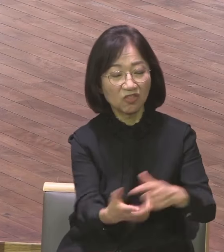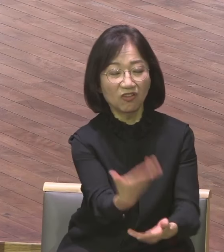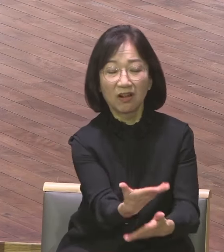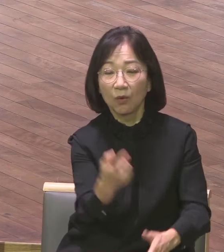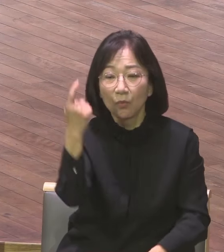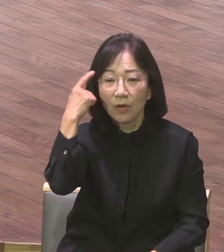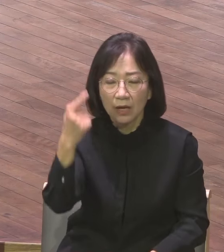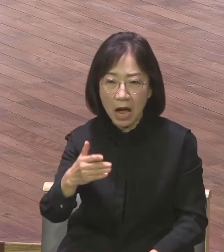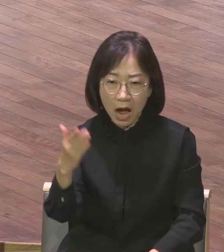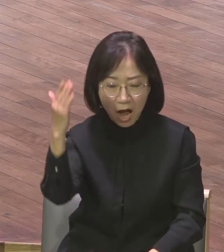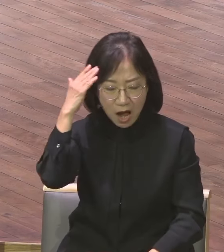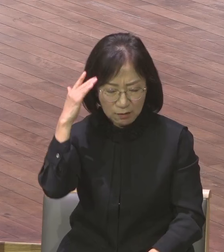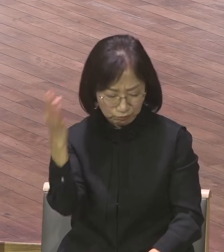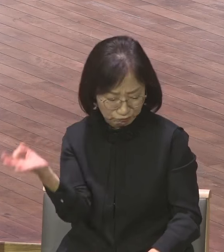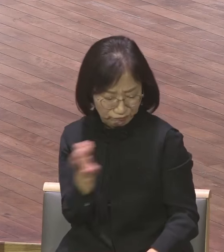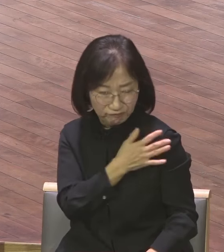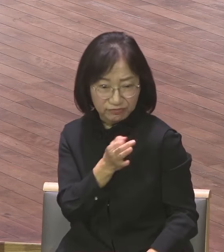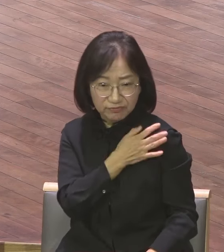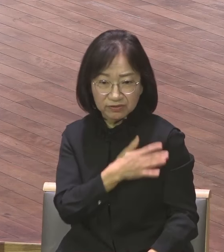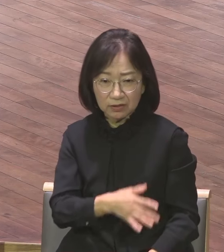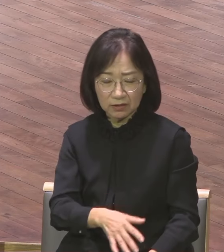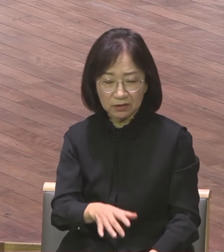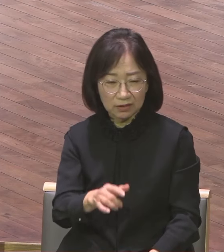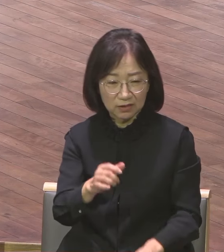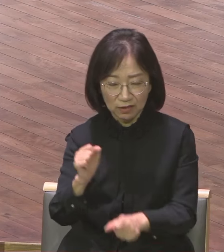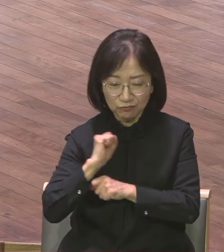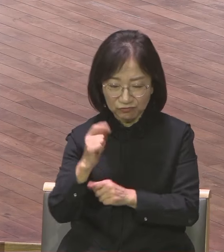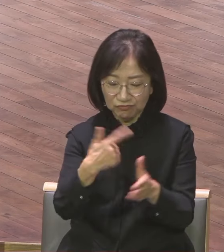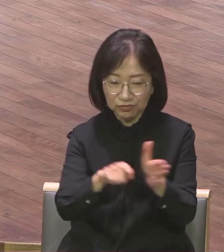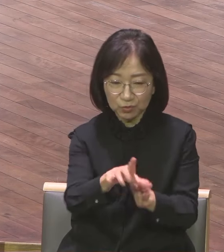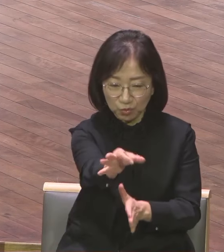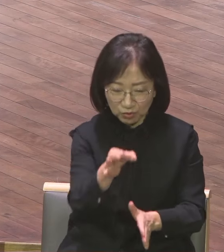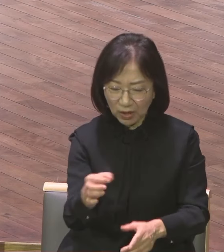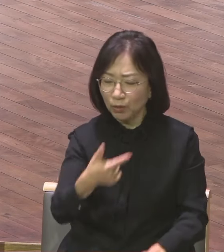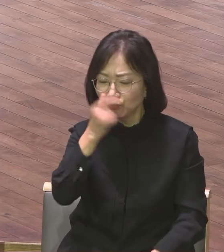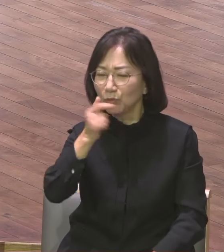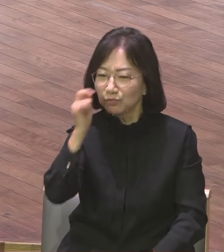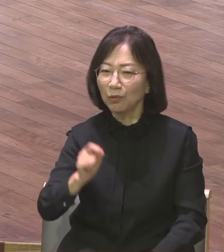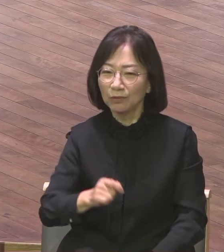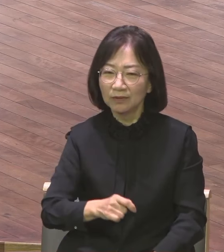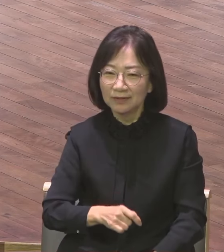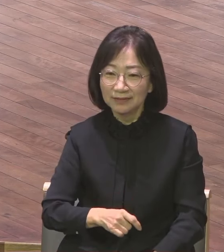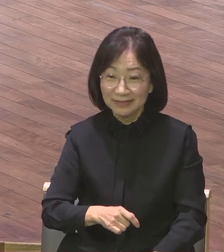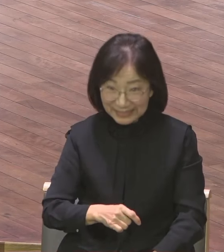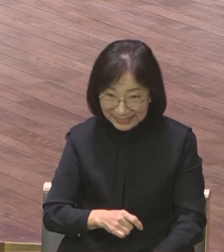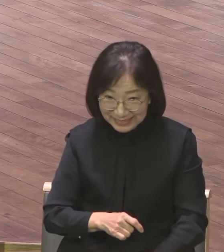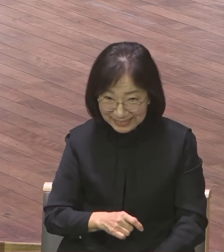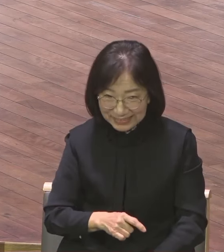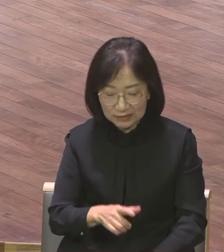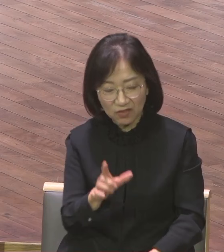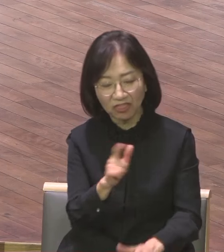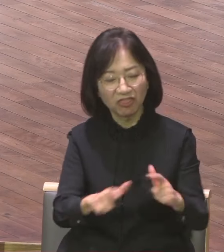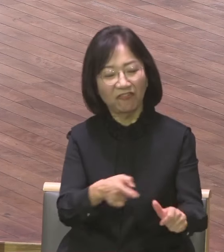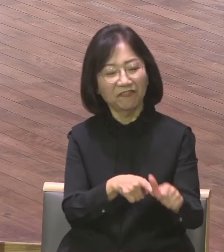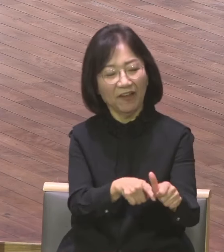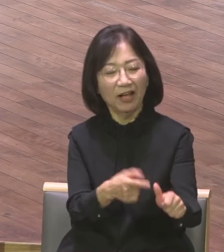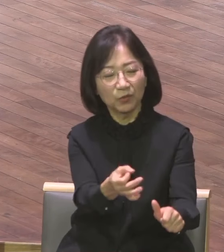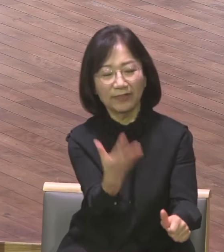지금요 다민족들이 제가 이제 내년에는 이제 우리 다민족입니다. 다민족이